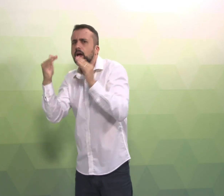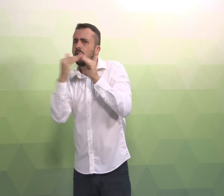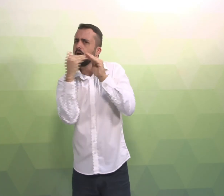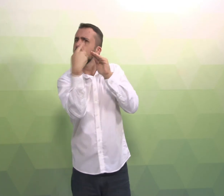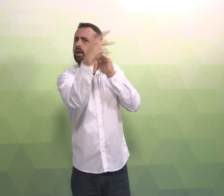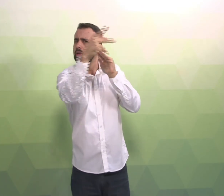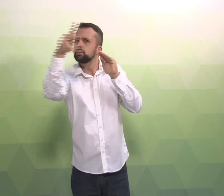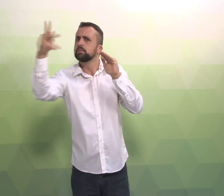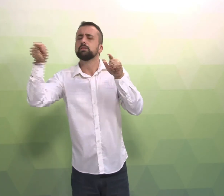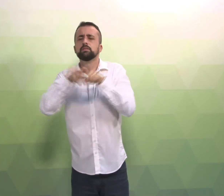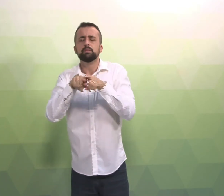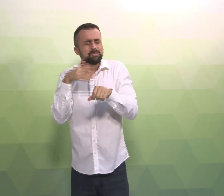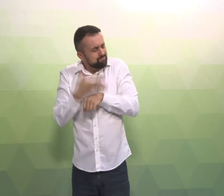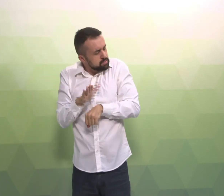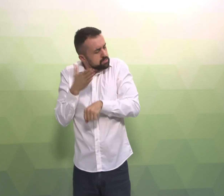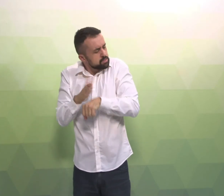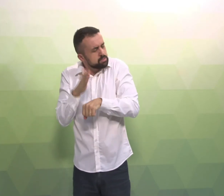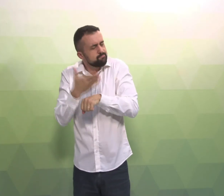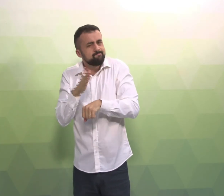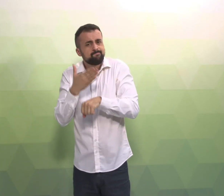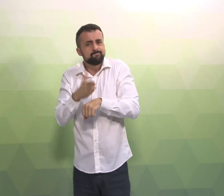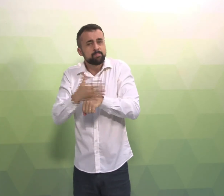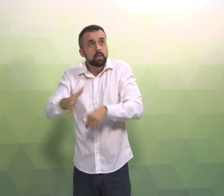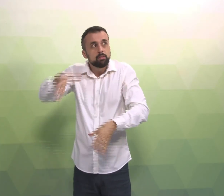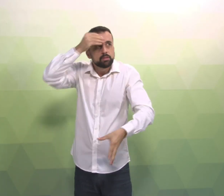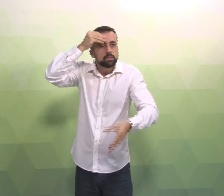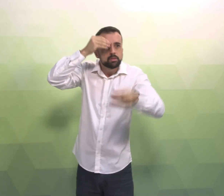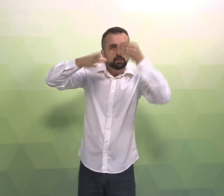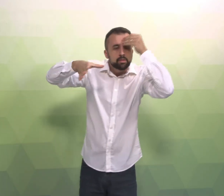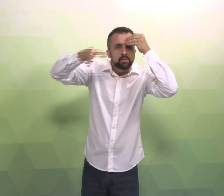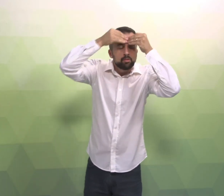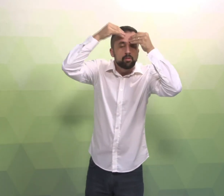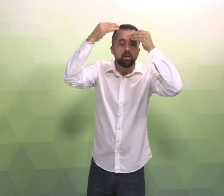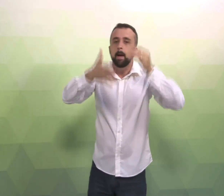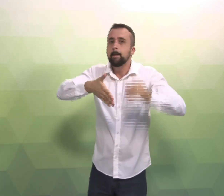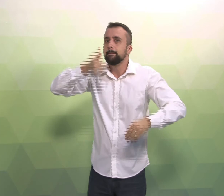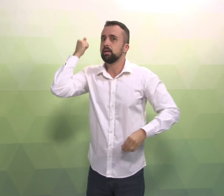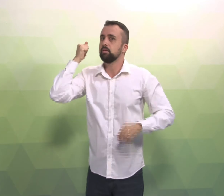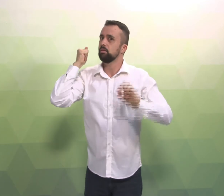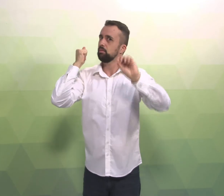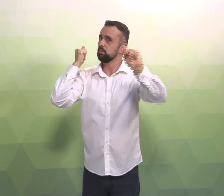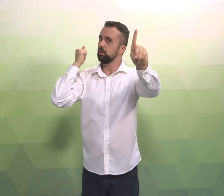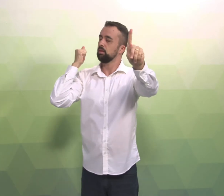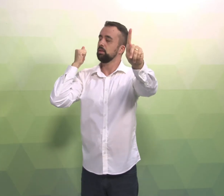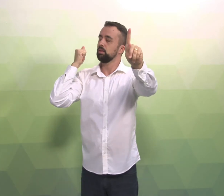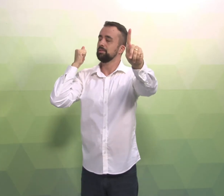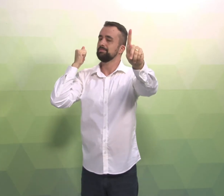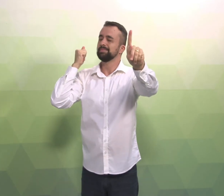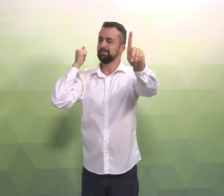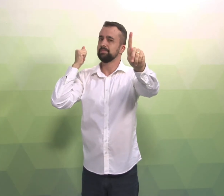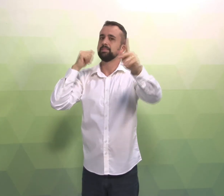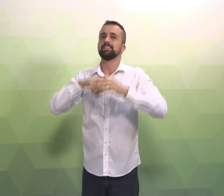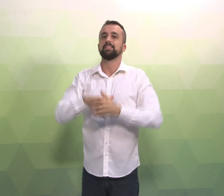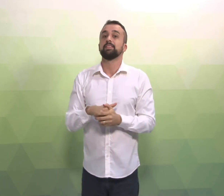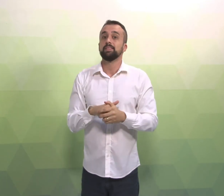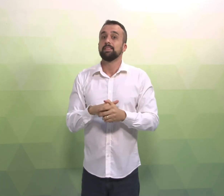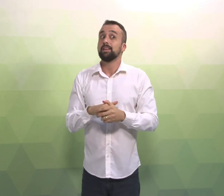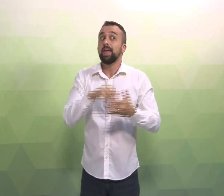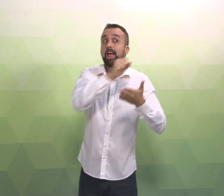Aconselho vocês a estudarem, revisarem em casa e também praticarem para assimilarem